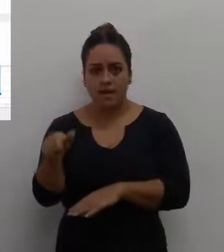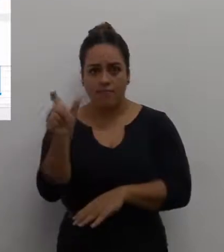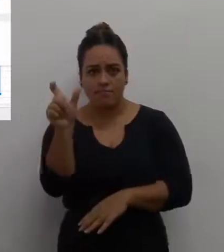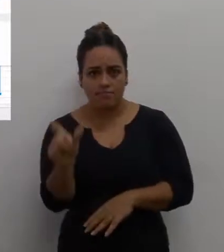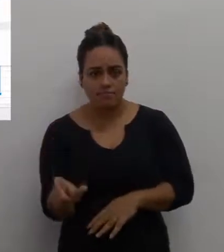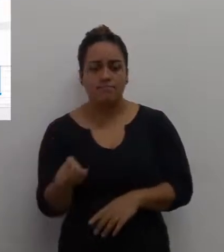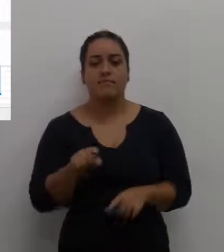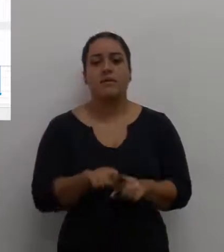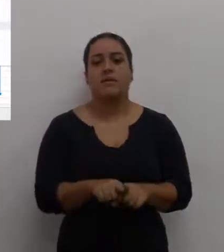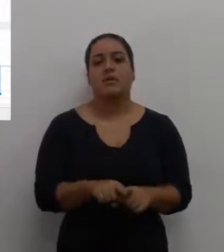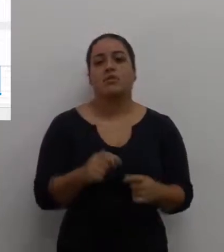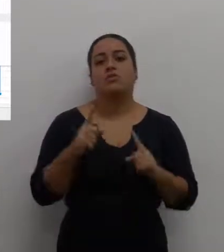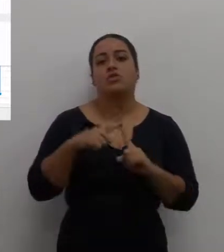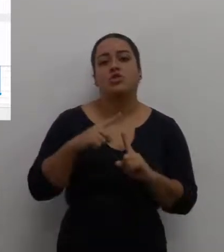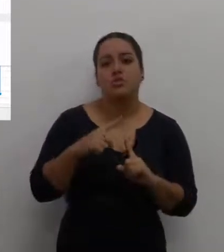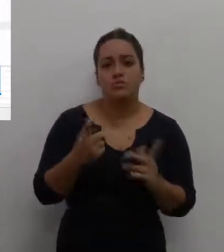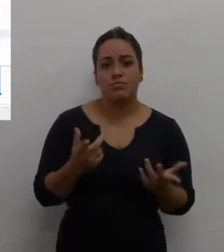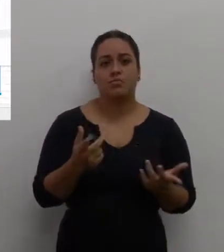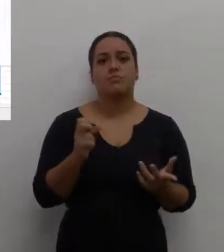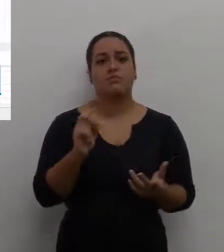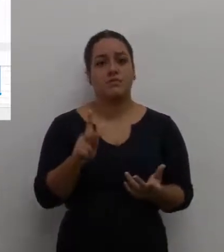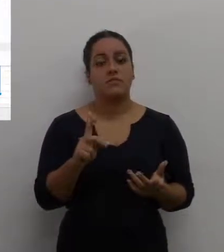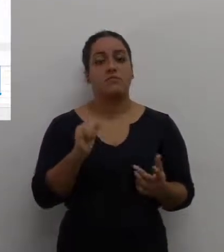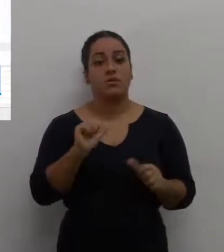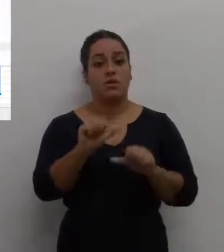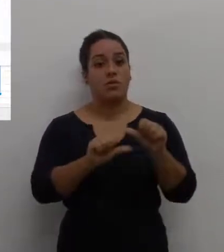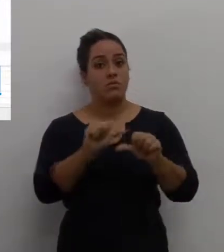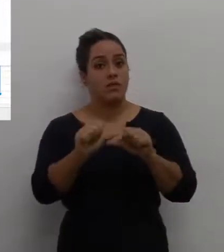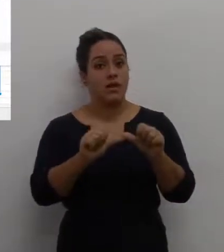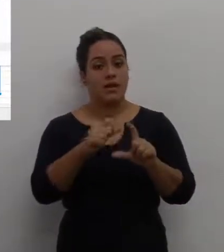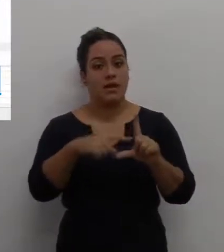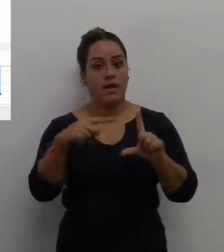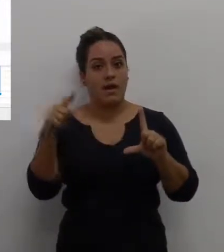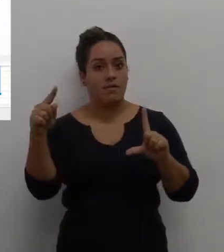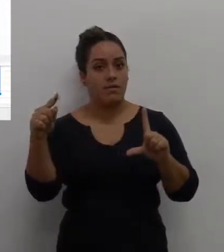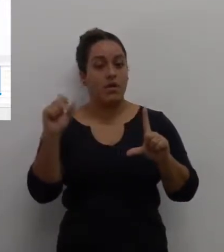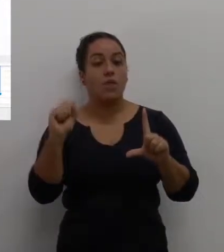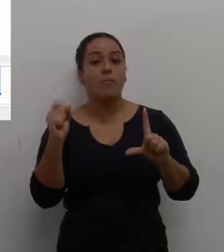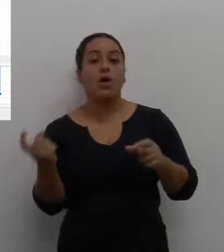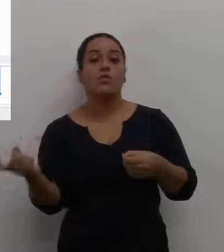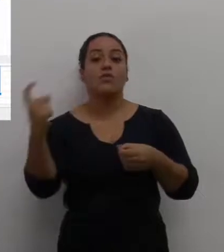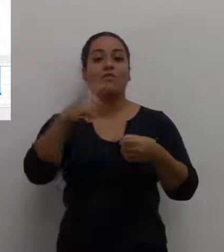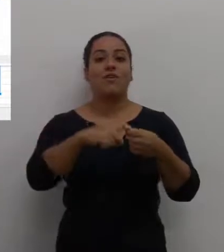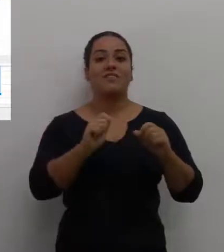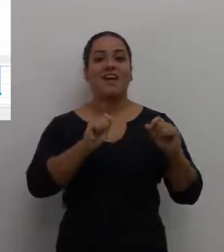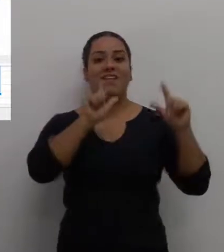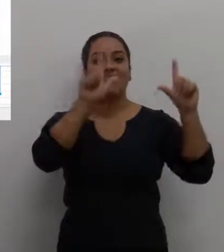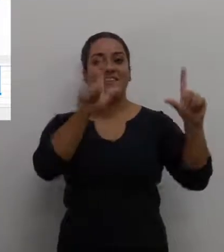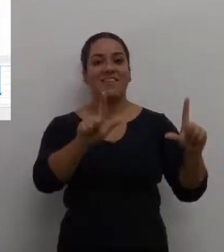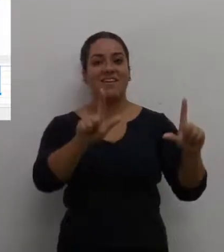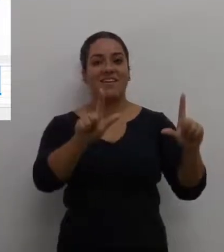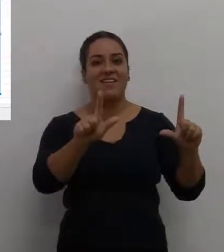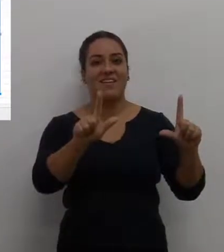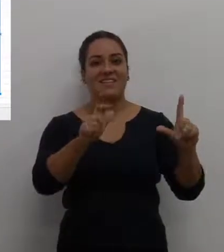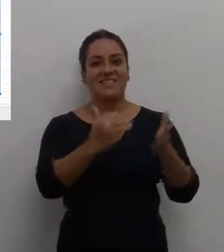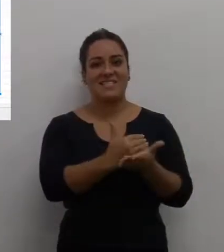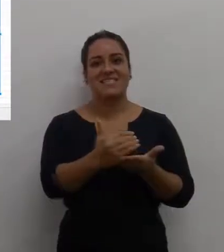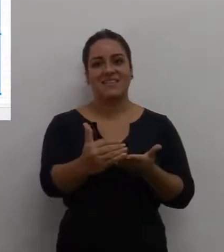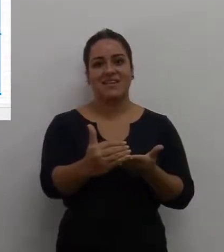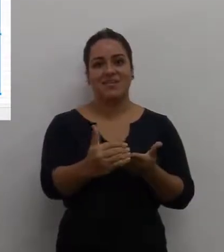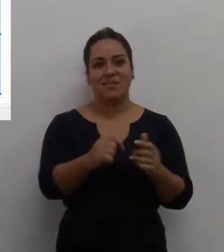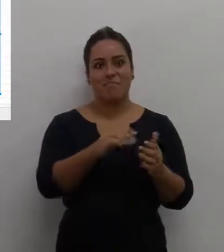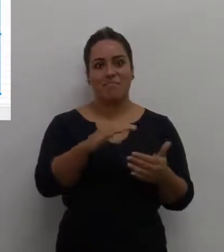acessar por aqui a legenda, o título, ok? Posso alterar o gráfico e posso voltar também para aquela tela de edição